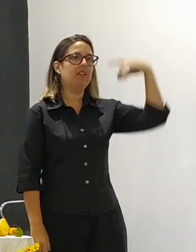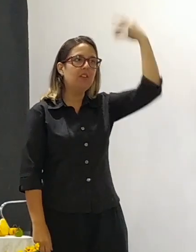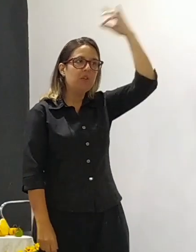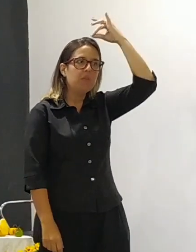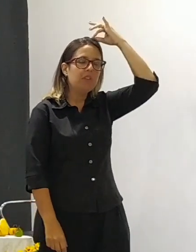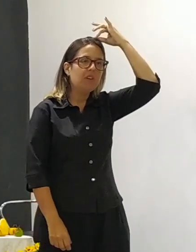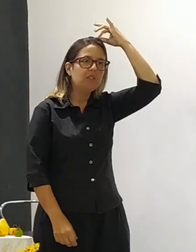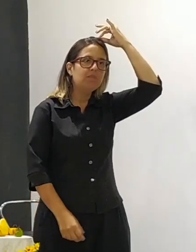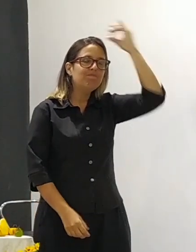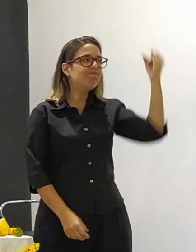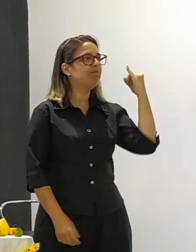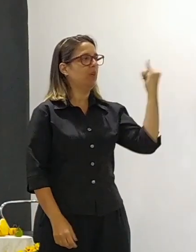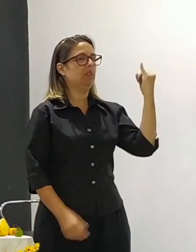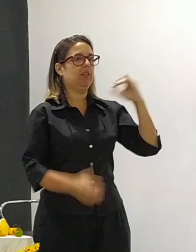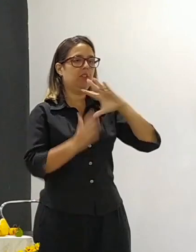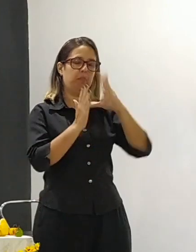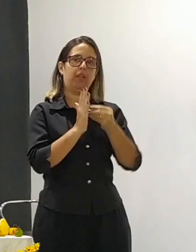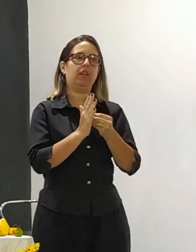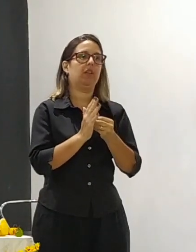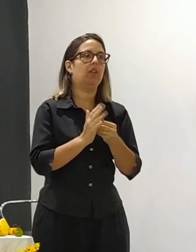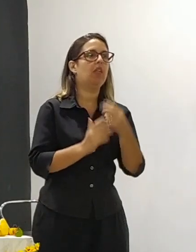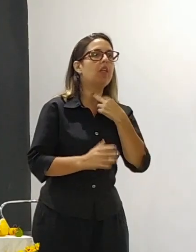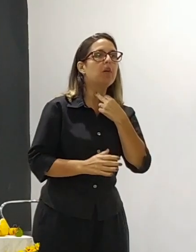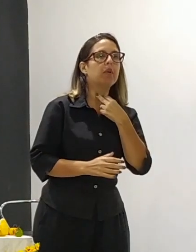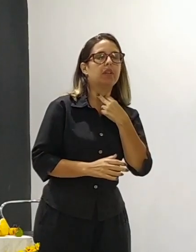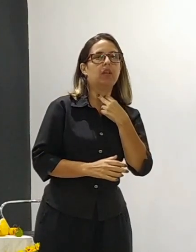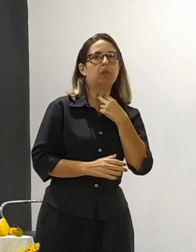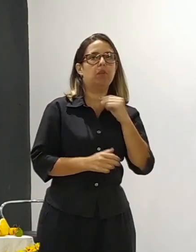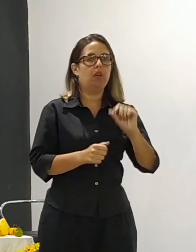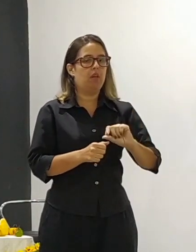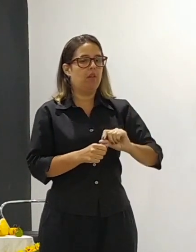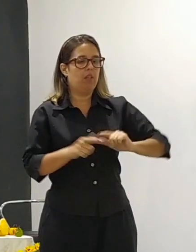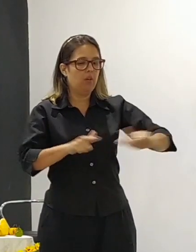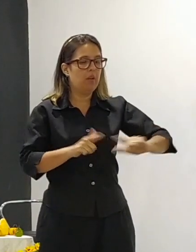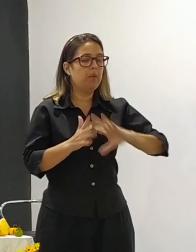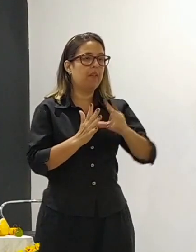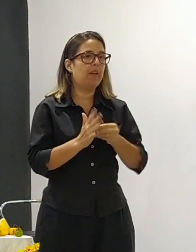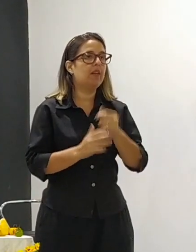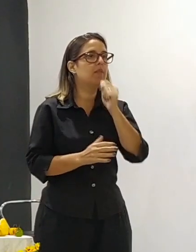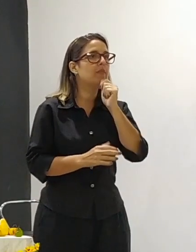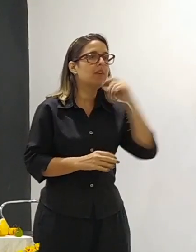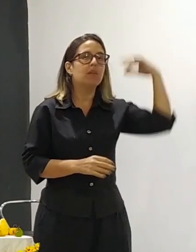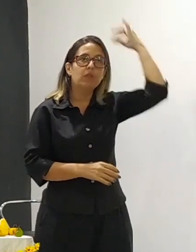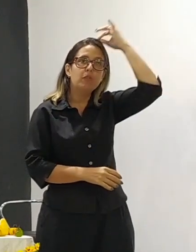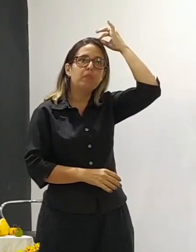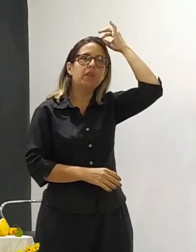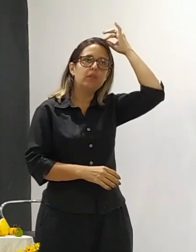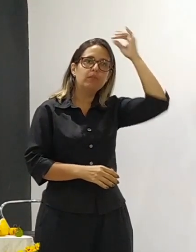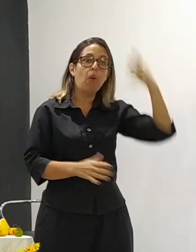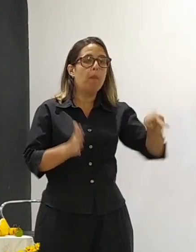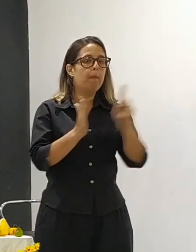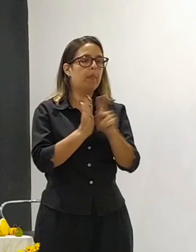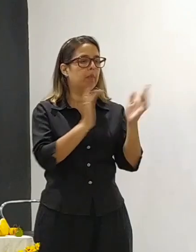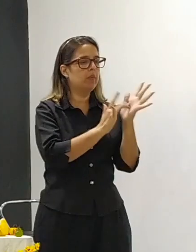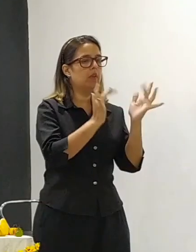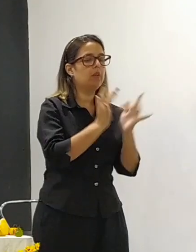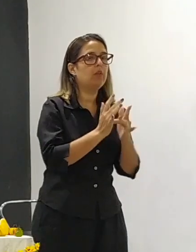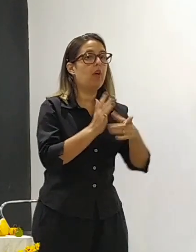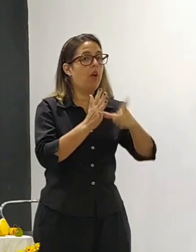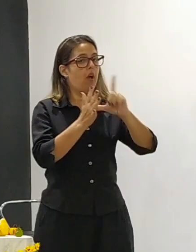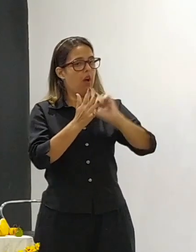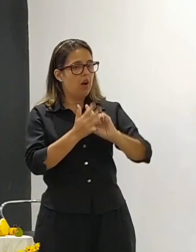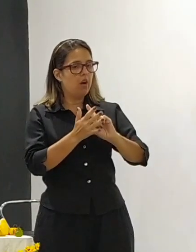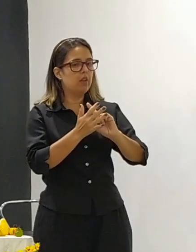o Espírito de Deus. Por isso Jesus faz isso com os seus discípulos. O próprio Jesus, antes